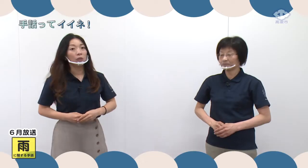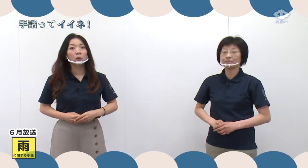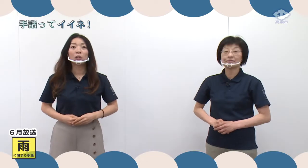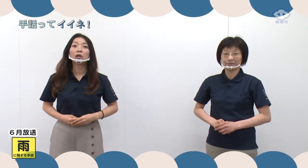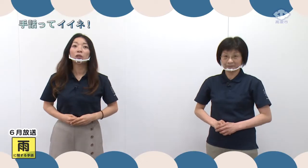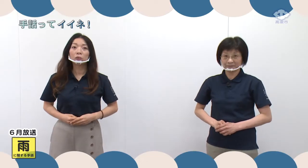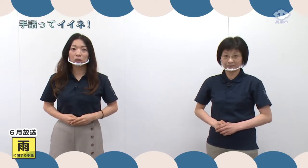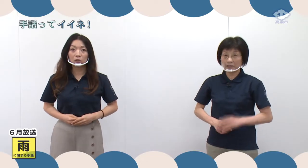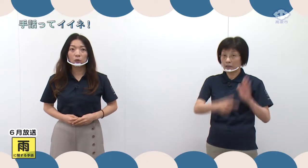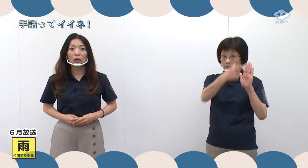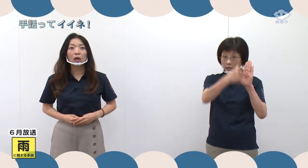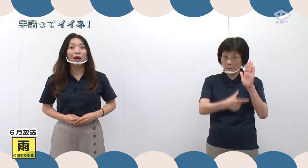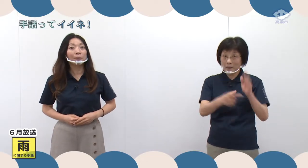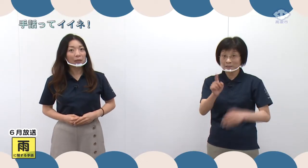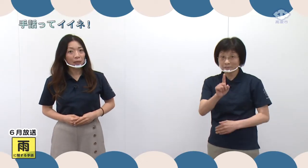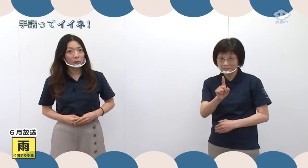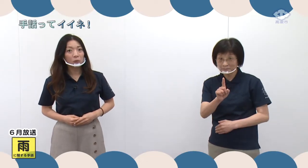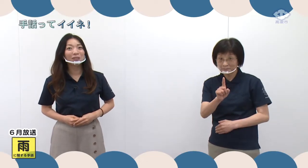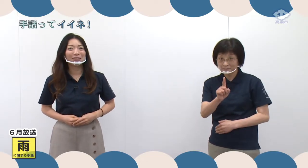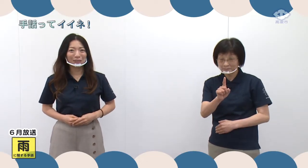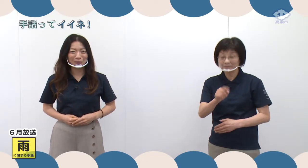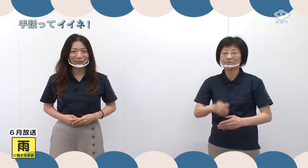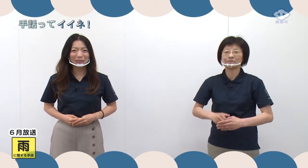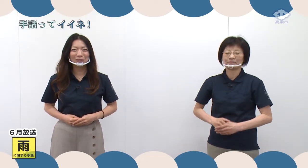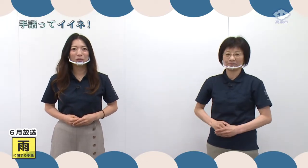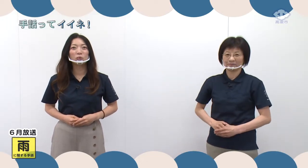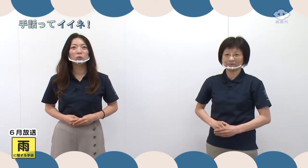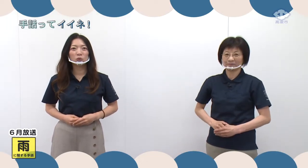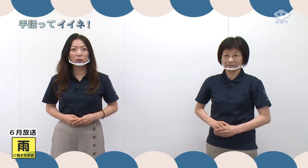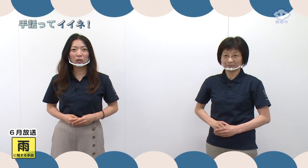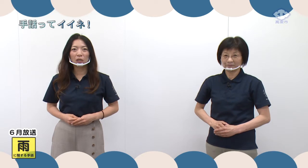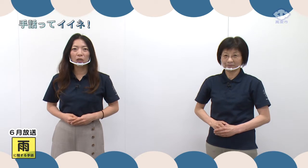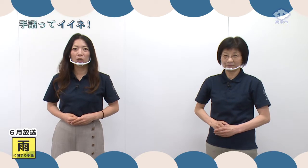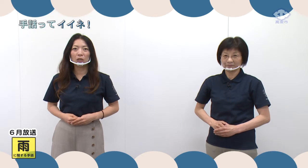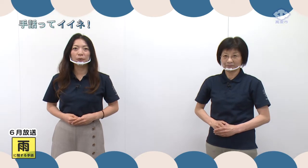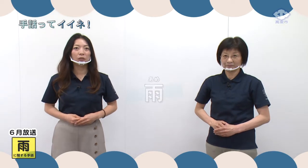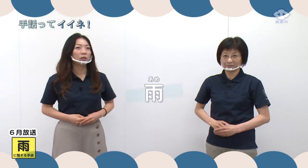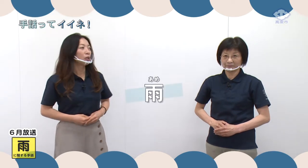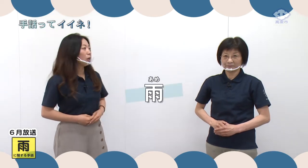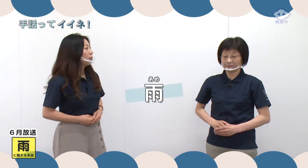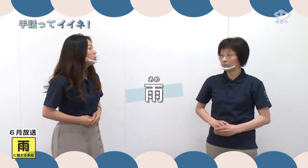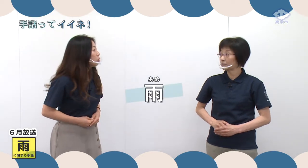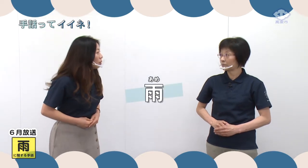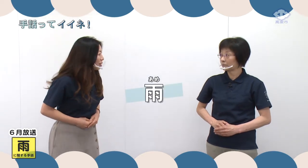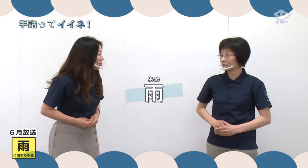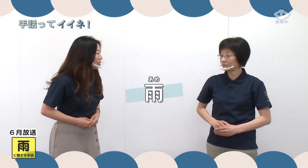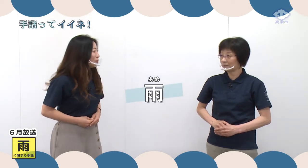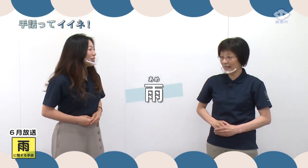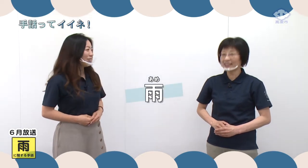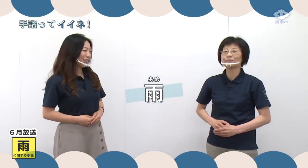これからの季節は雨が多くなってきますということで、幅さん、雨の手話から教えてもらっていいです